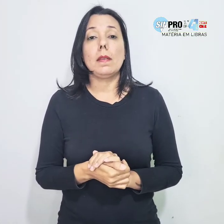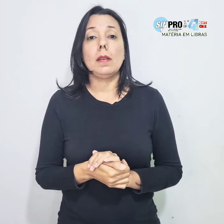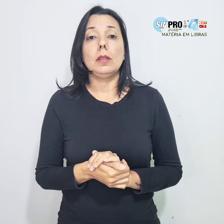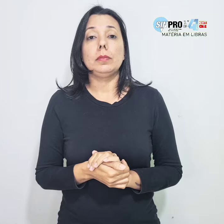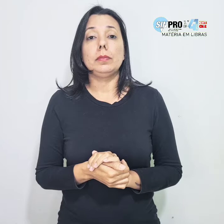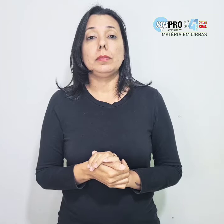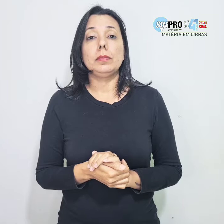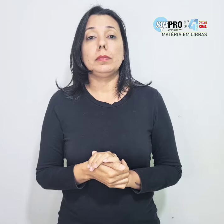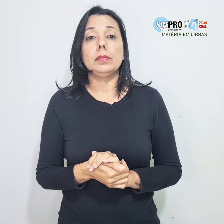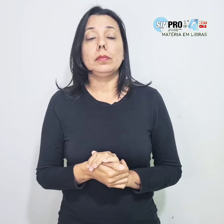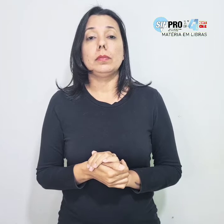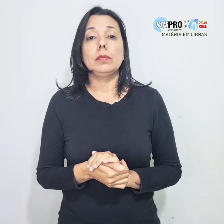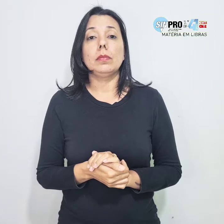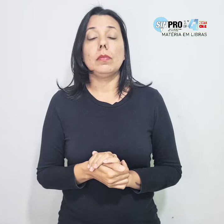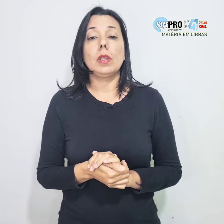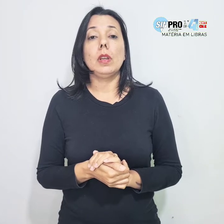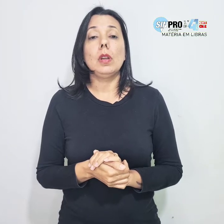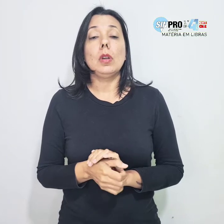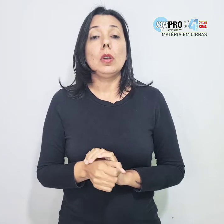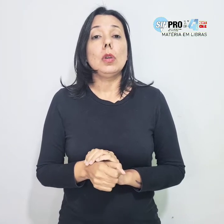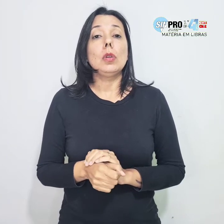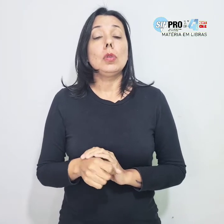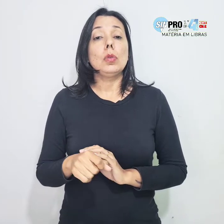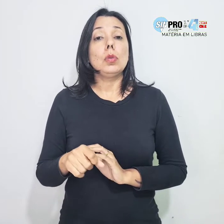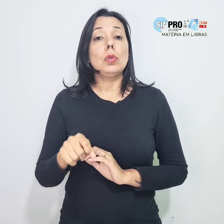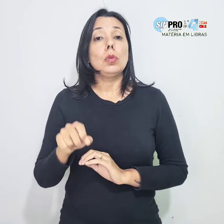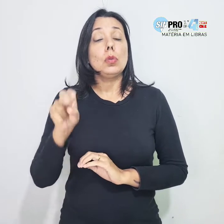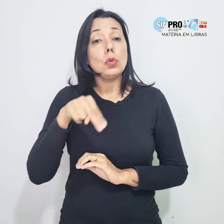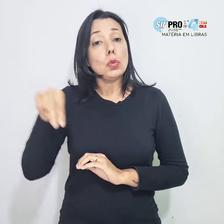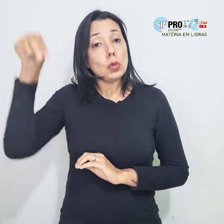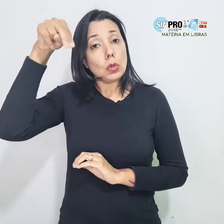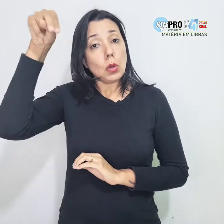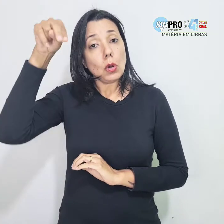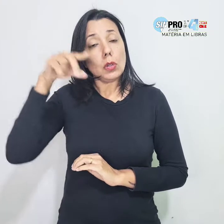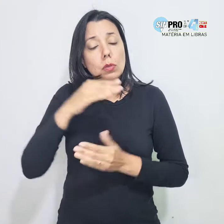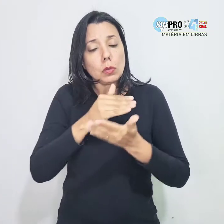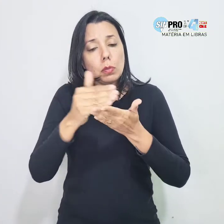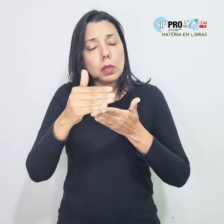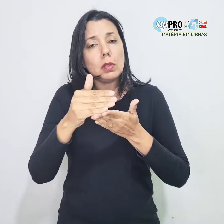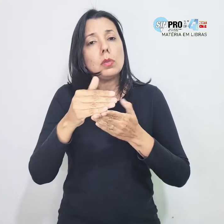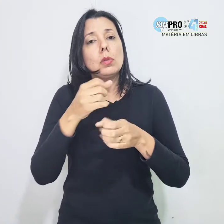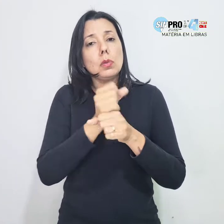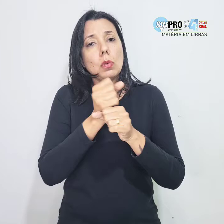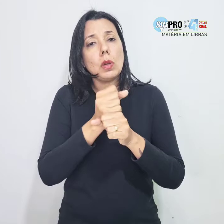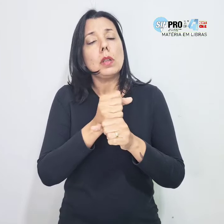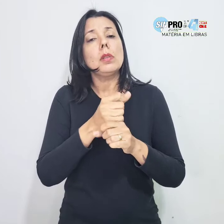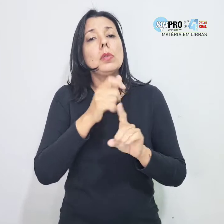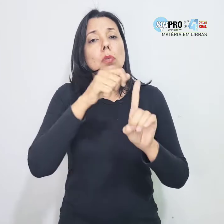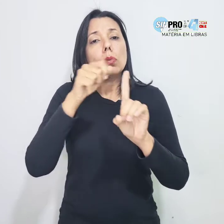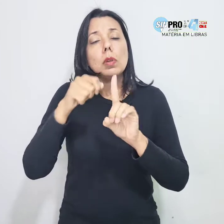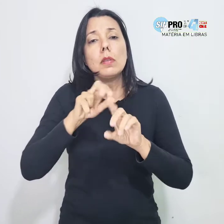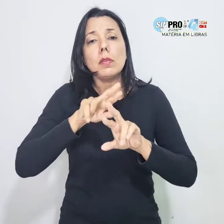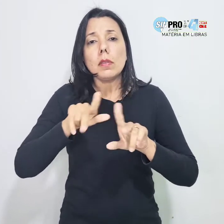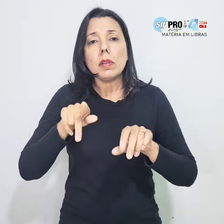No hemisfério norte, setembro coincide com o começo do ano letivo e muitos países já anunciaram que